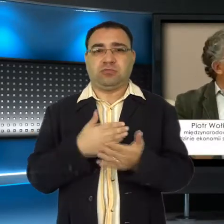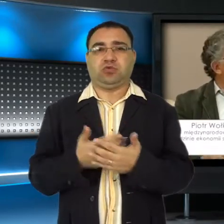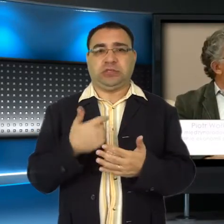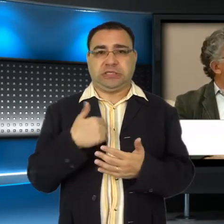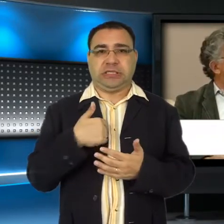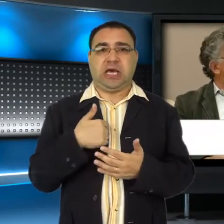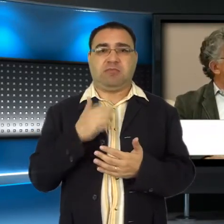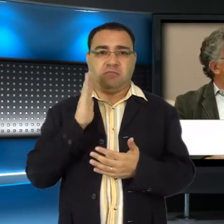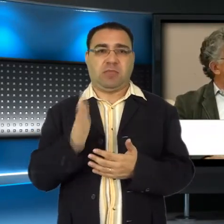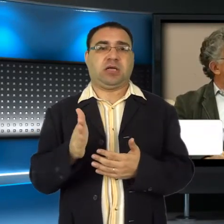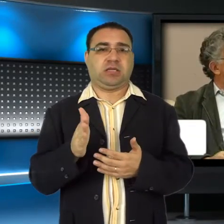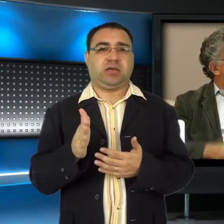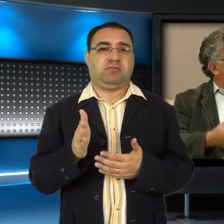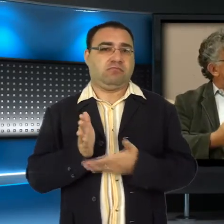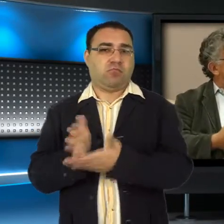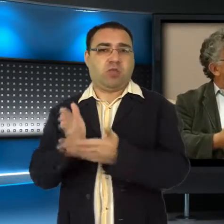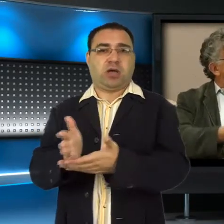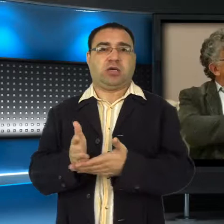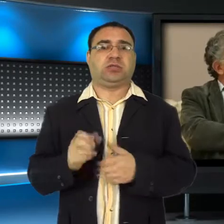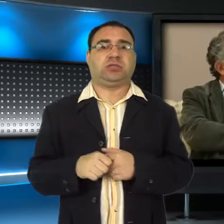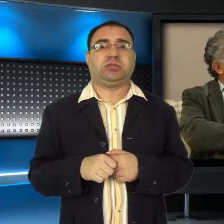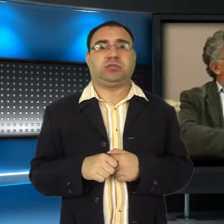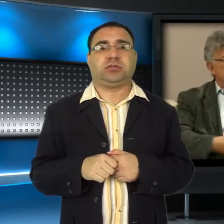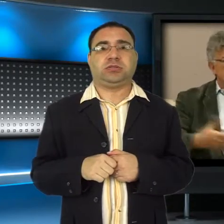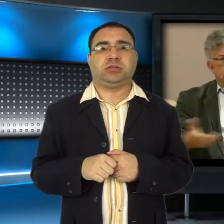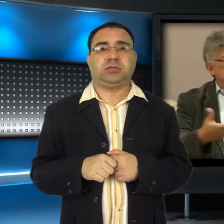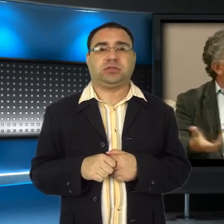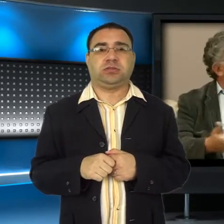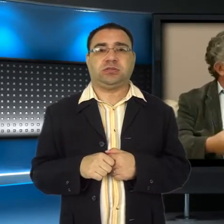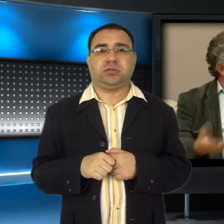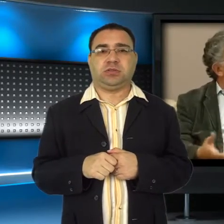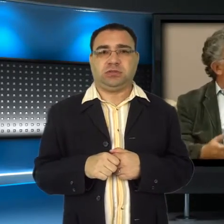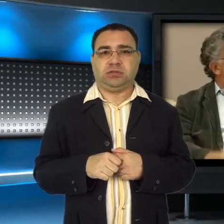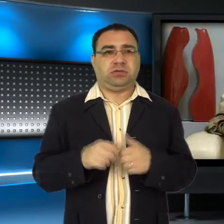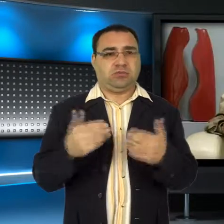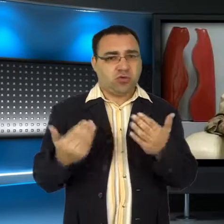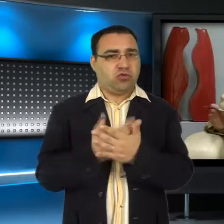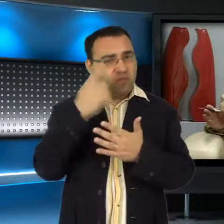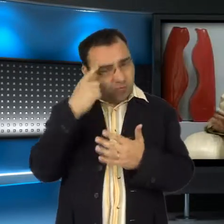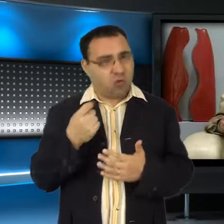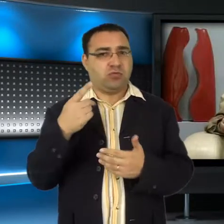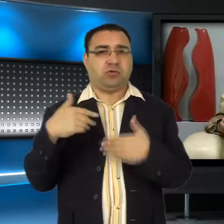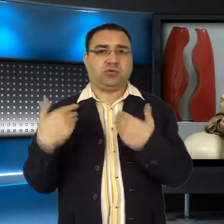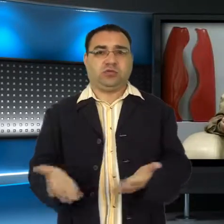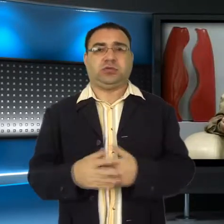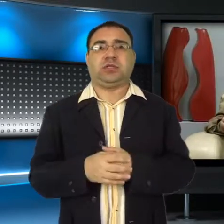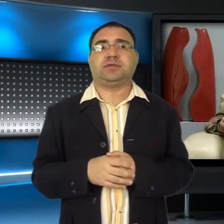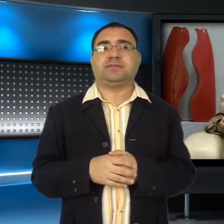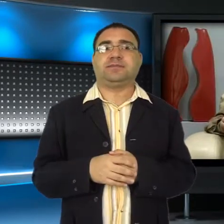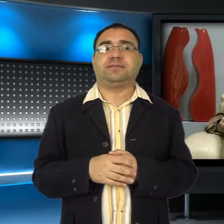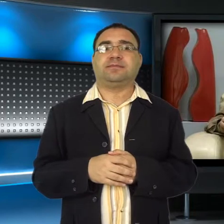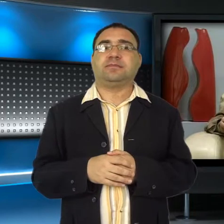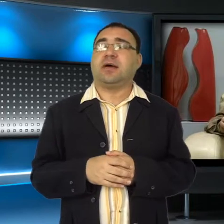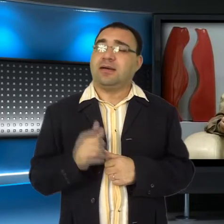tym technicznym elementem zajmowali. Więc to nie tylko tym biednym, ale takimi rzeczami zupełnie normalnymi. Wydaje mi się, że jeszcze